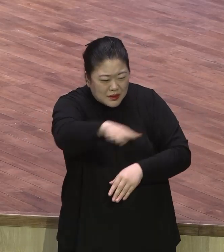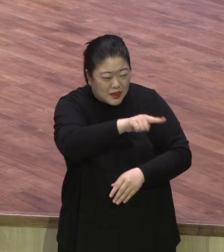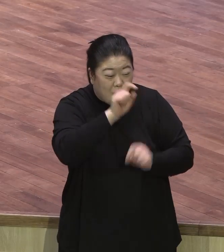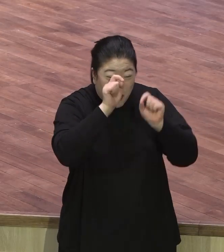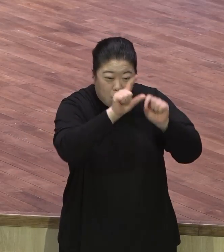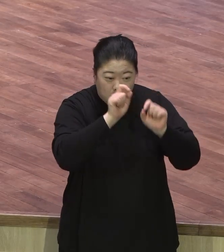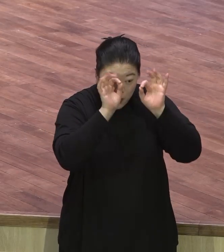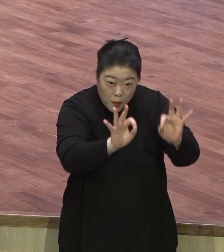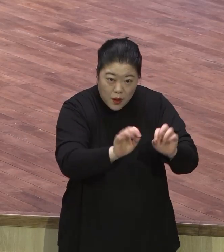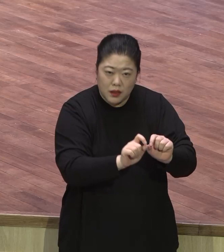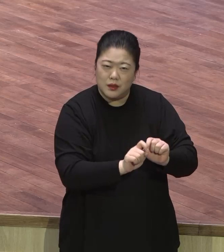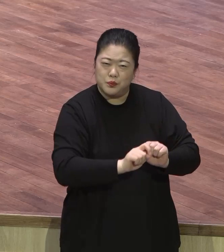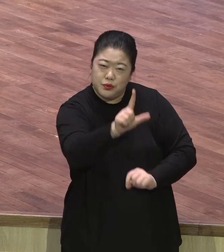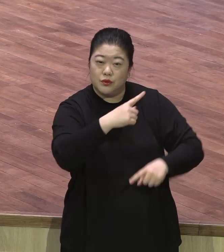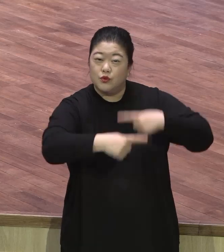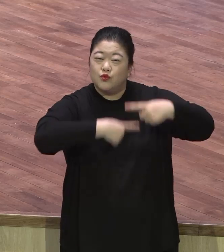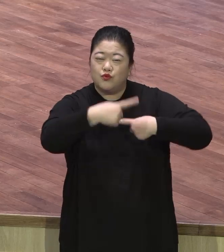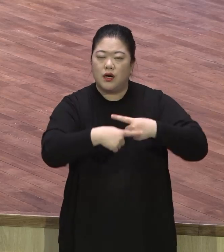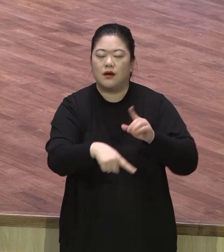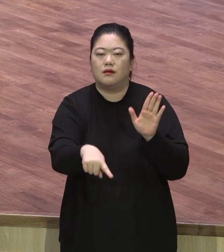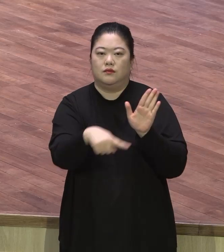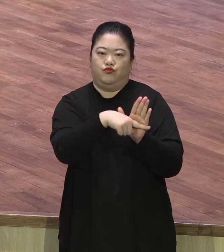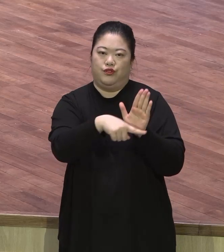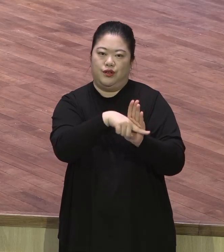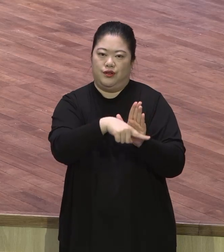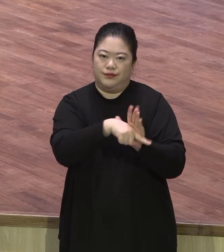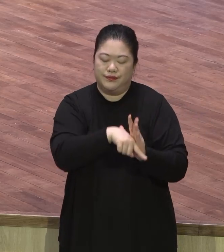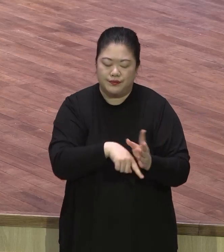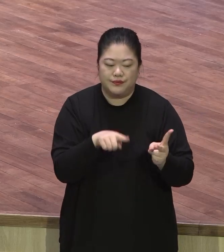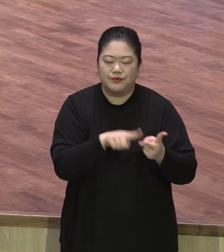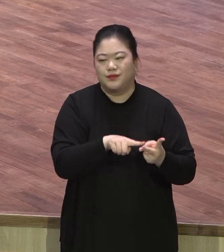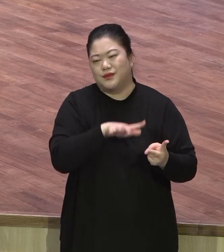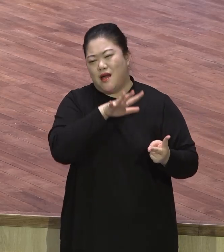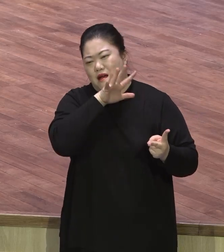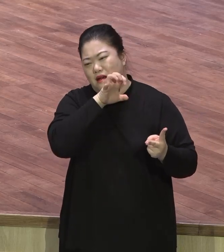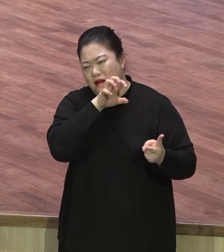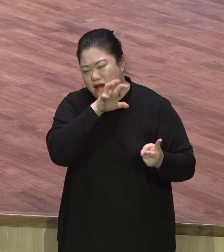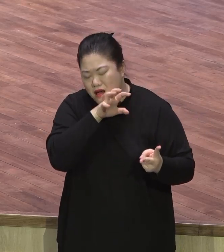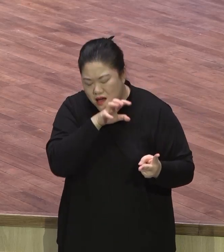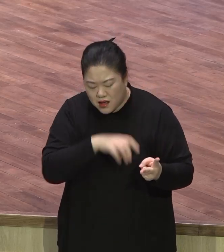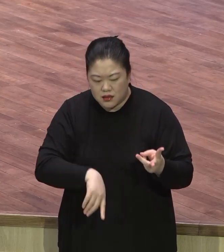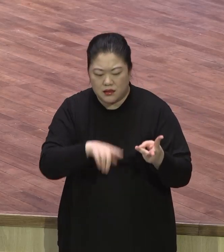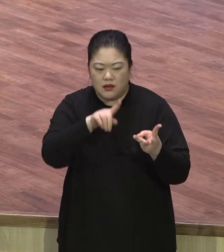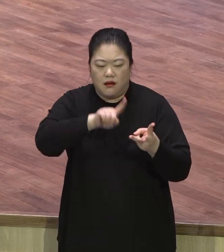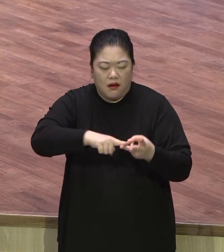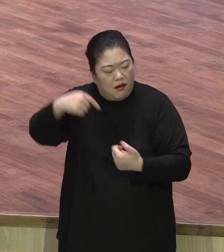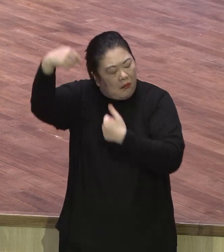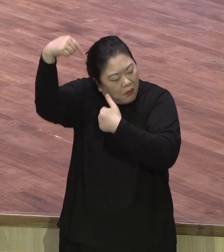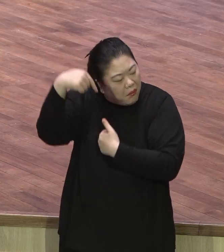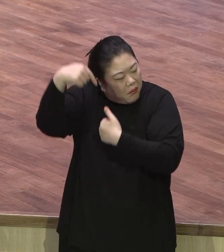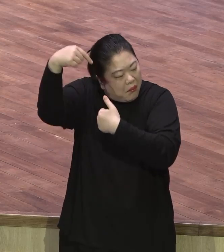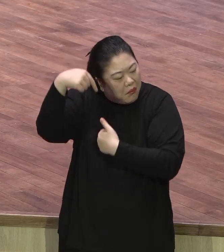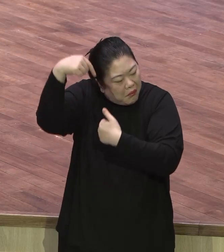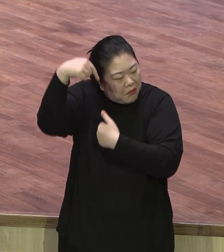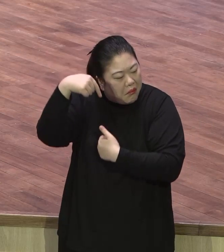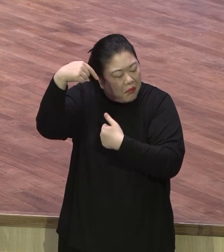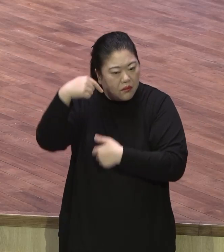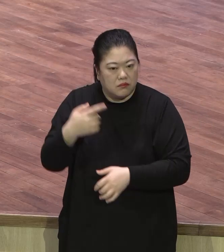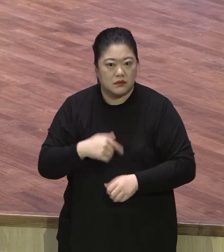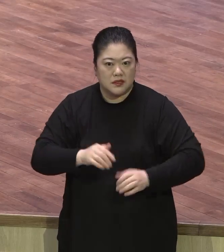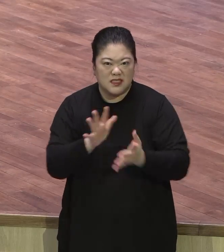부정적이에요 불평 불만이 입에서 안 떠나가요 난 피동적이에요 시기면 안 시기면 안 해